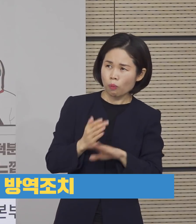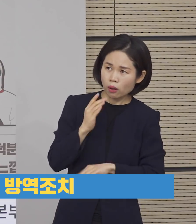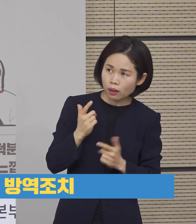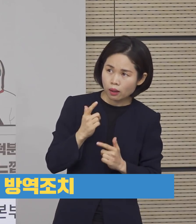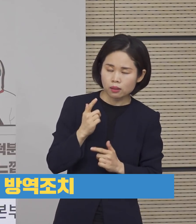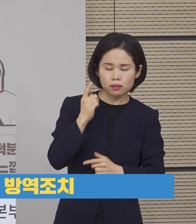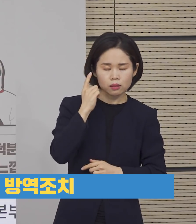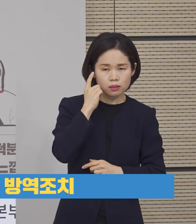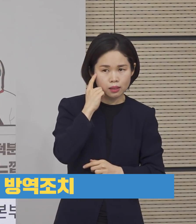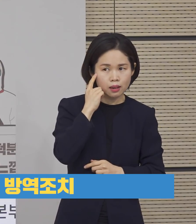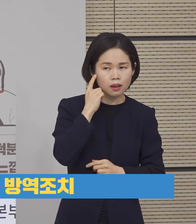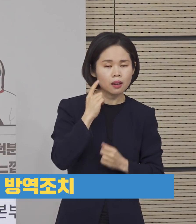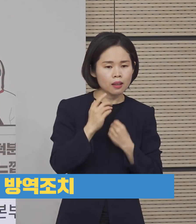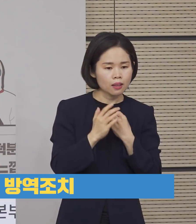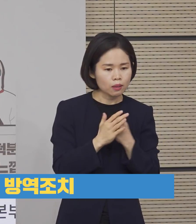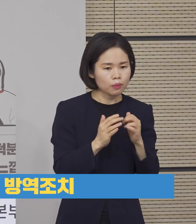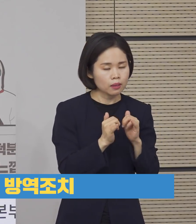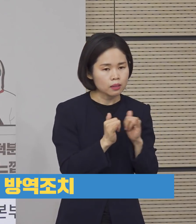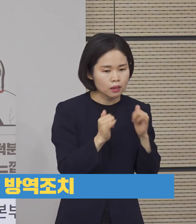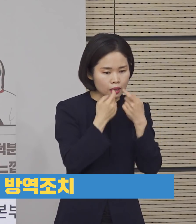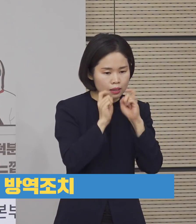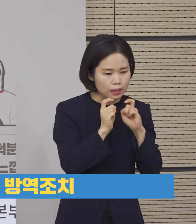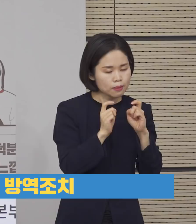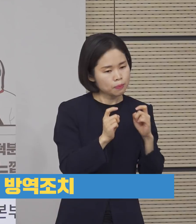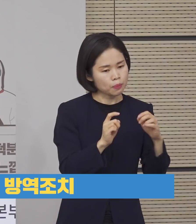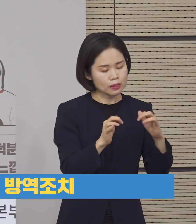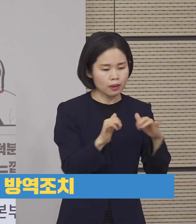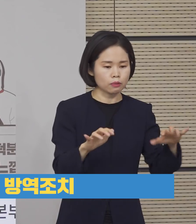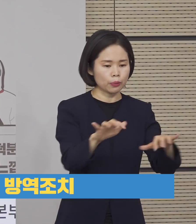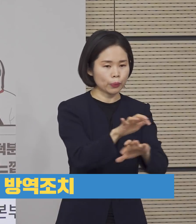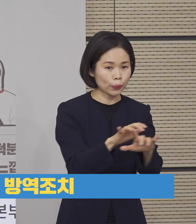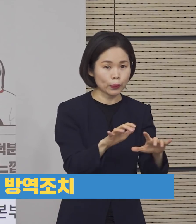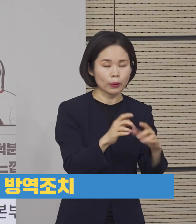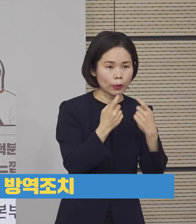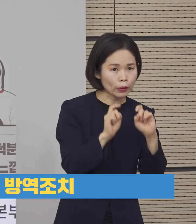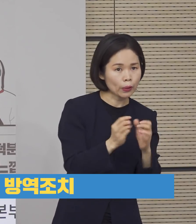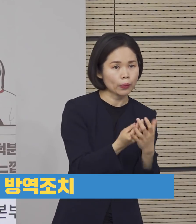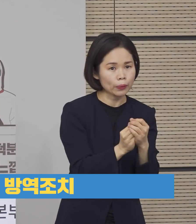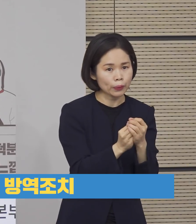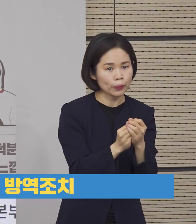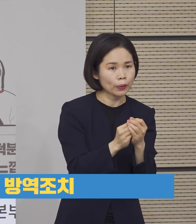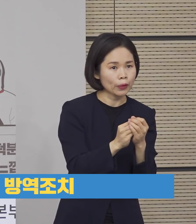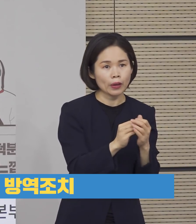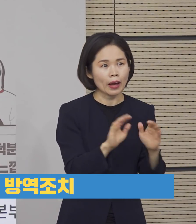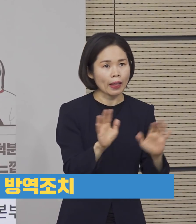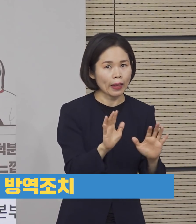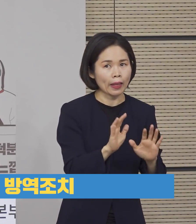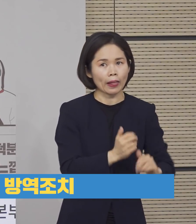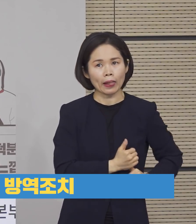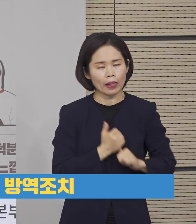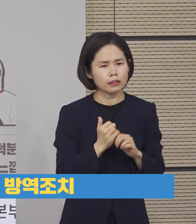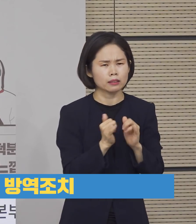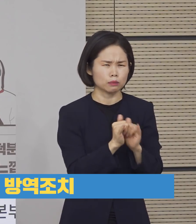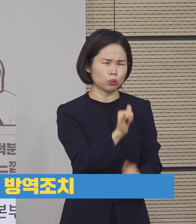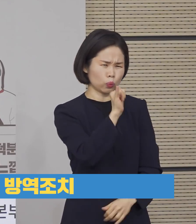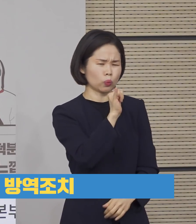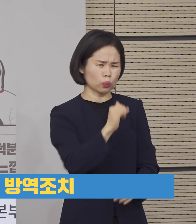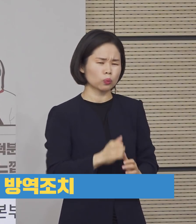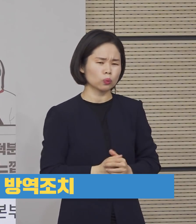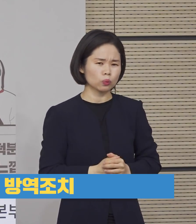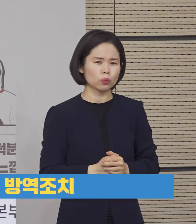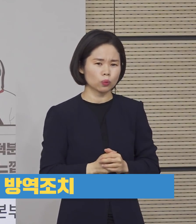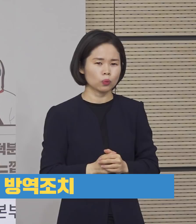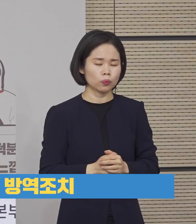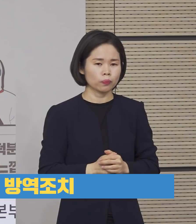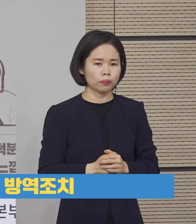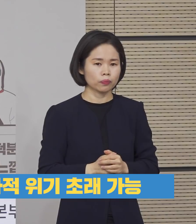과도하다고 생각하면서 사람들이 밀집한 장소에서 개인 위생이나 방역 조치를 소홀히 하시는 분들이